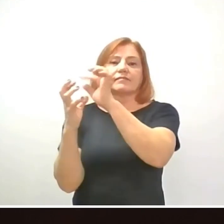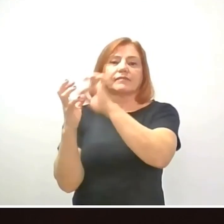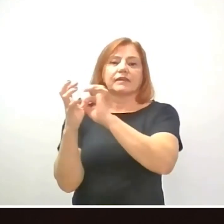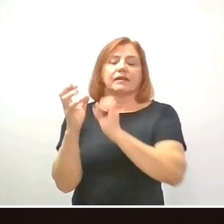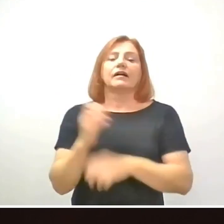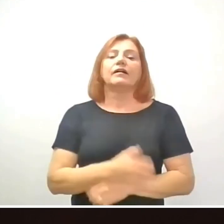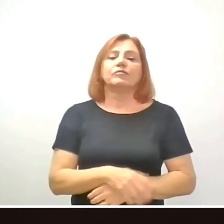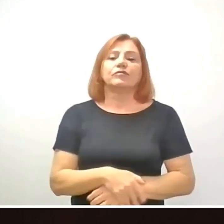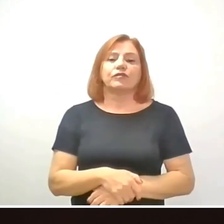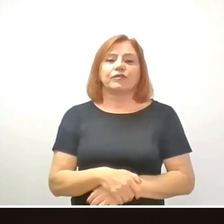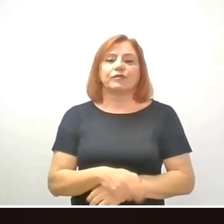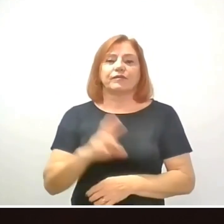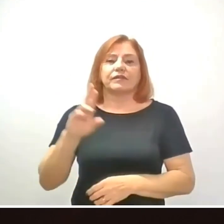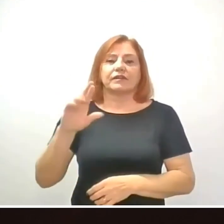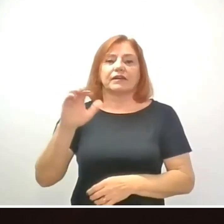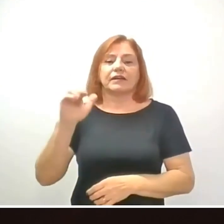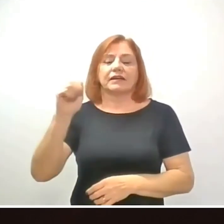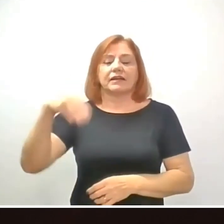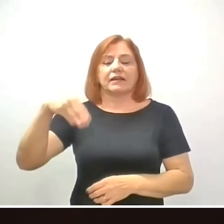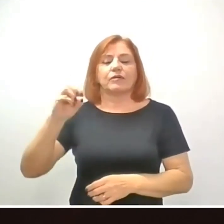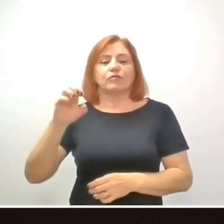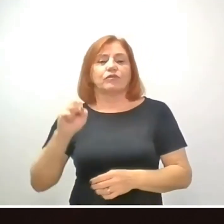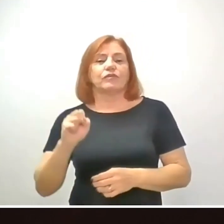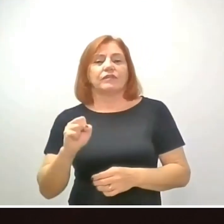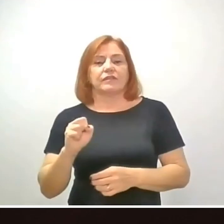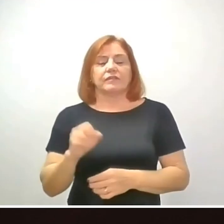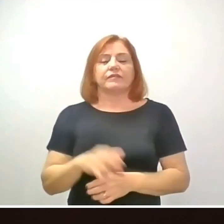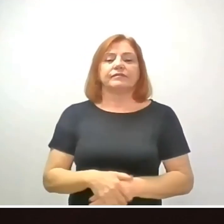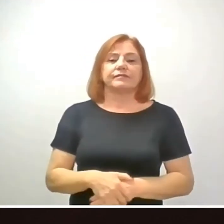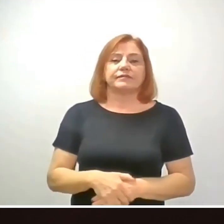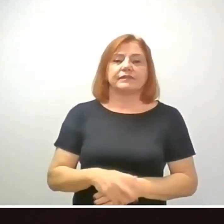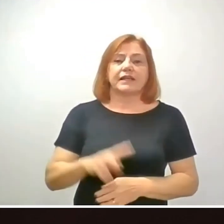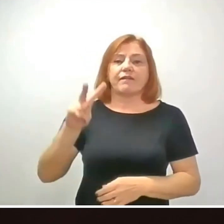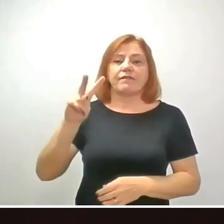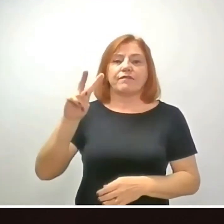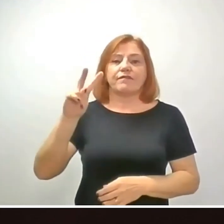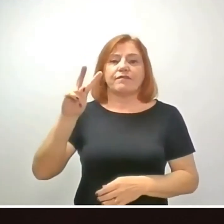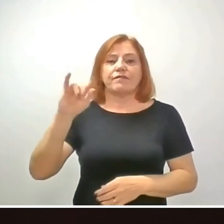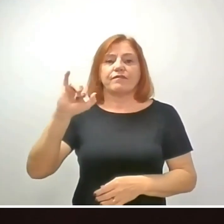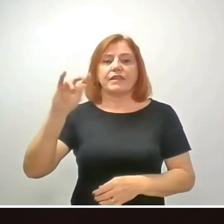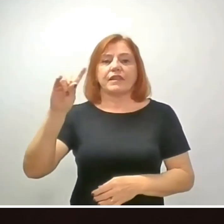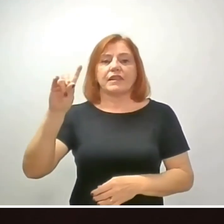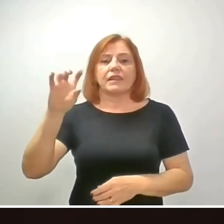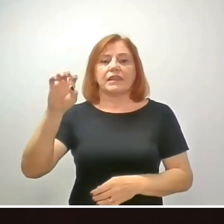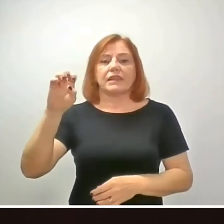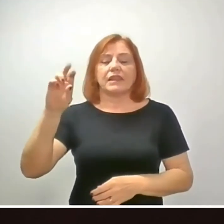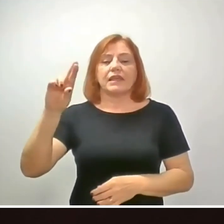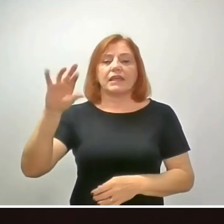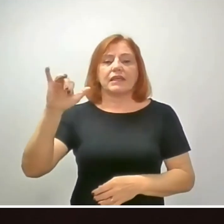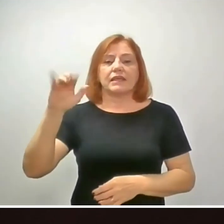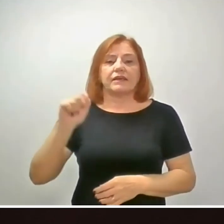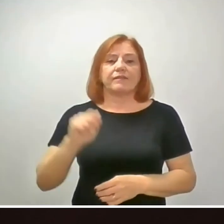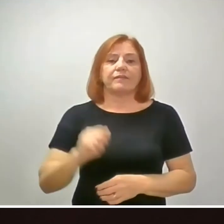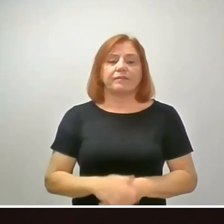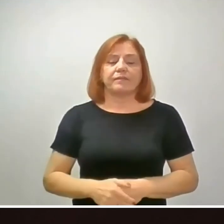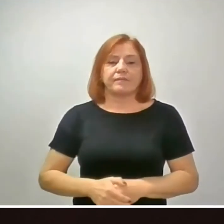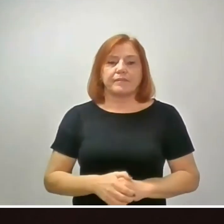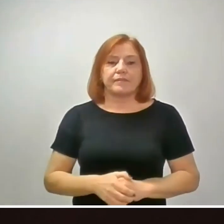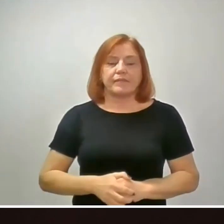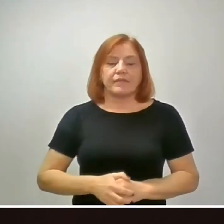Por isso, irmãos, o resultado final será o número 7, o número da completude.